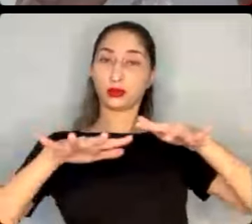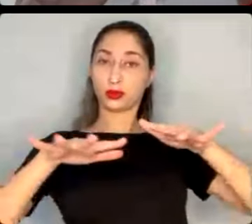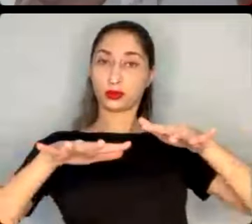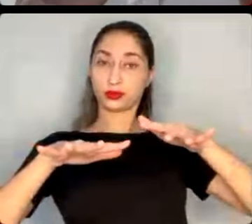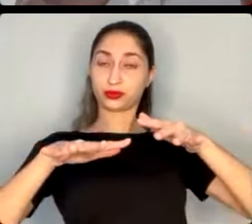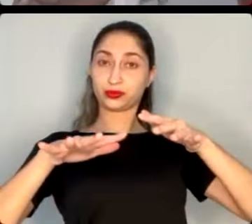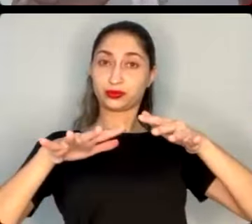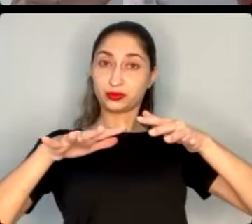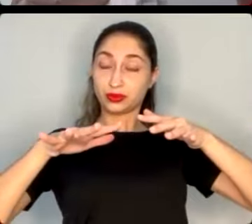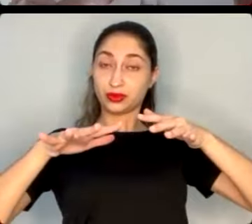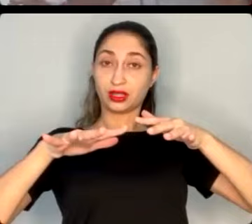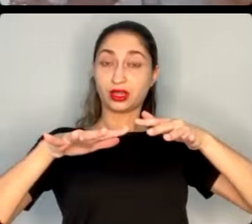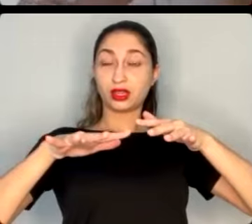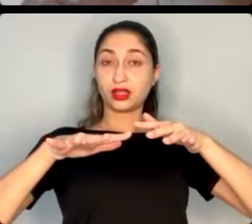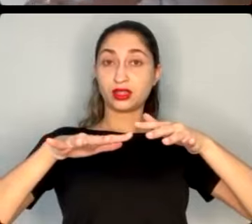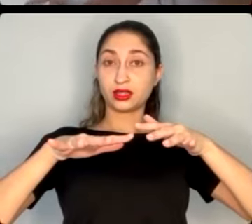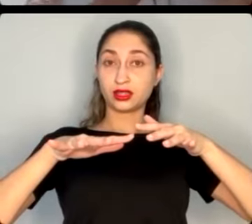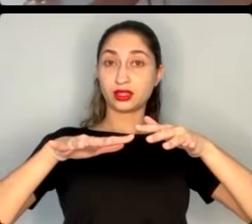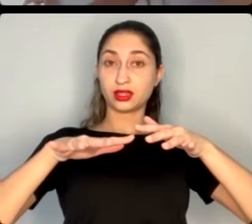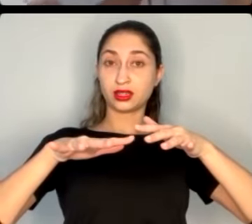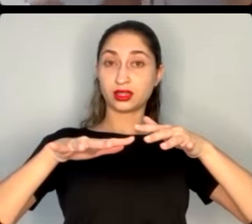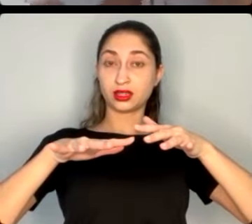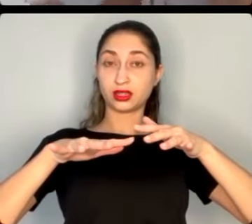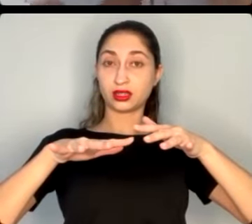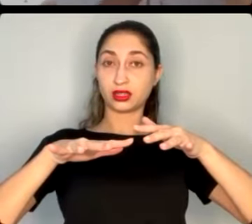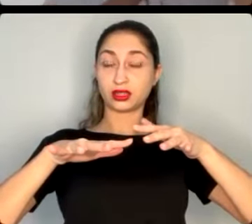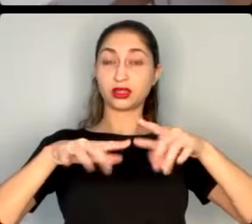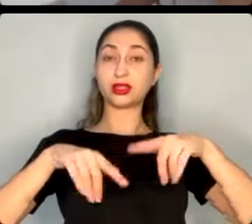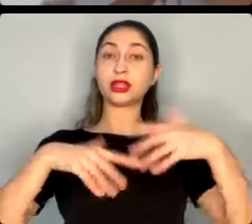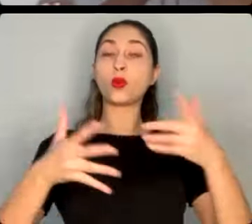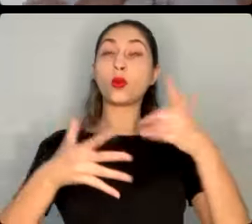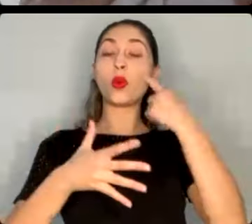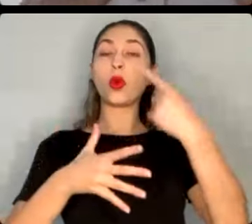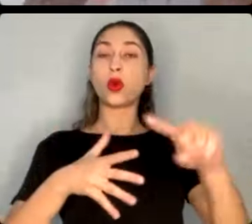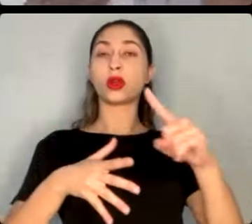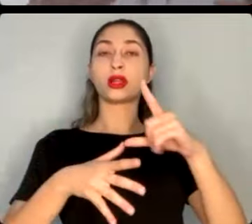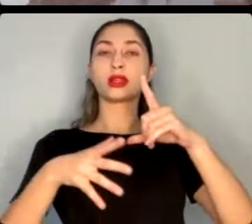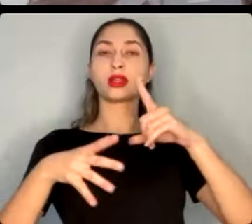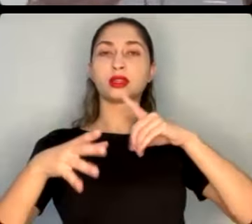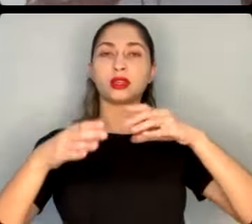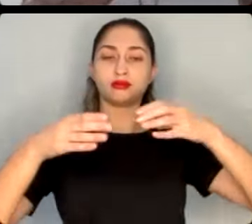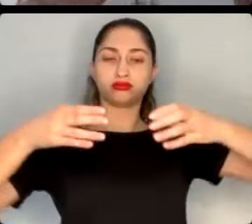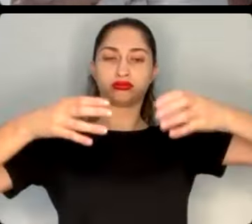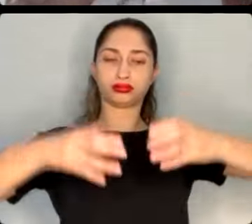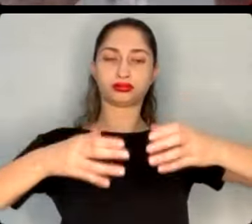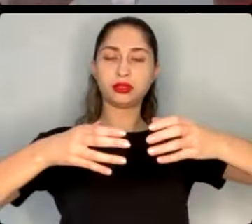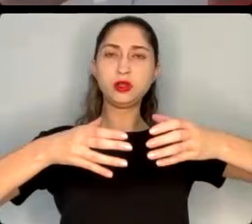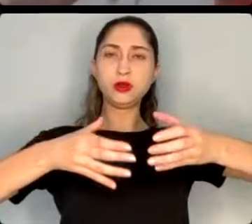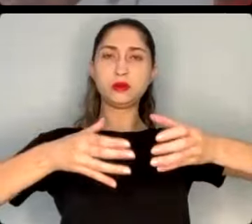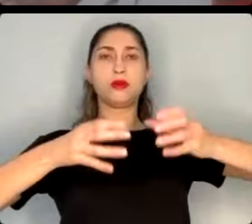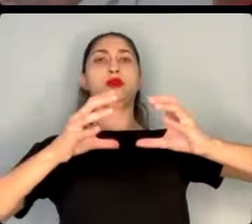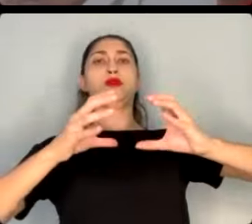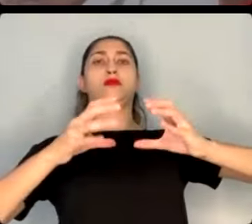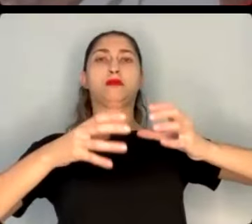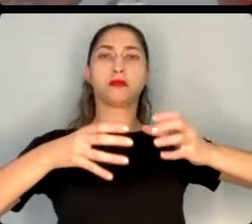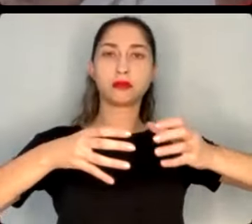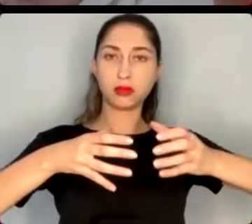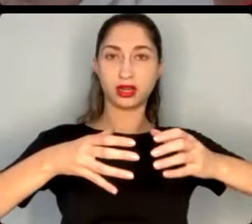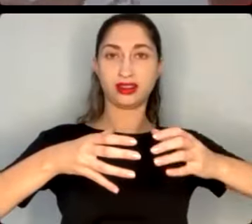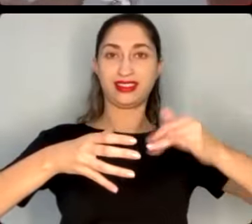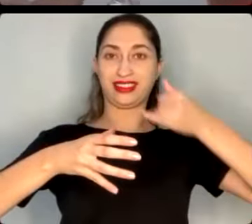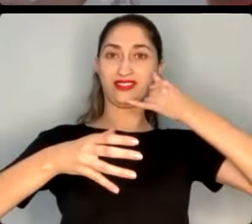anteriores, você faça essa flexão sem desmontar, sem desmoronar o desenho